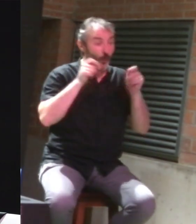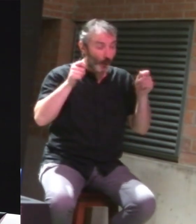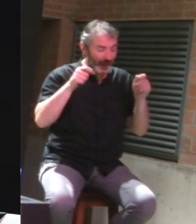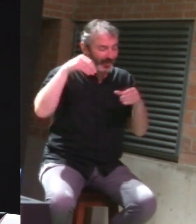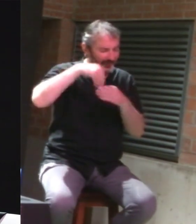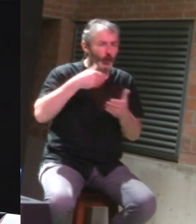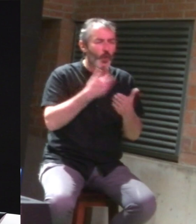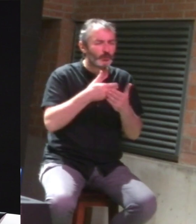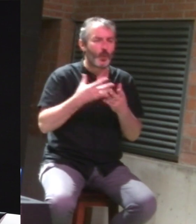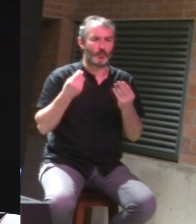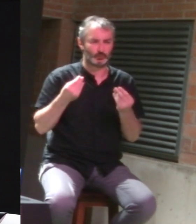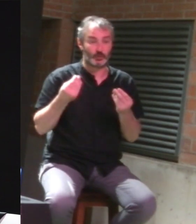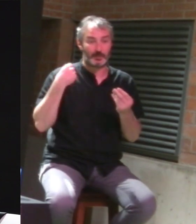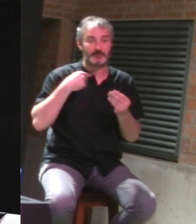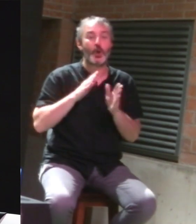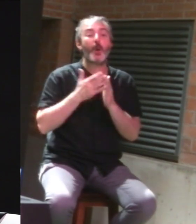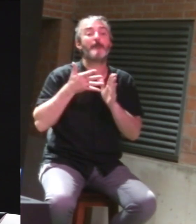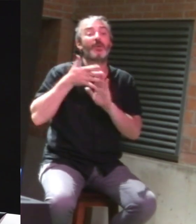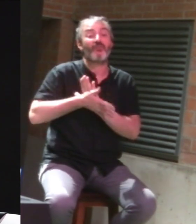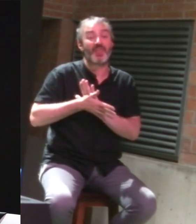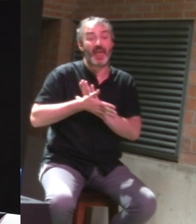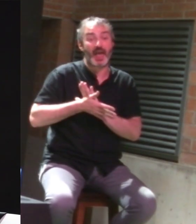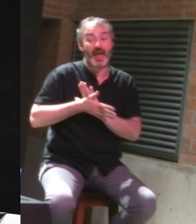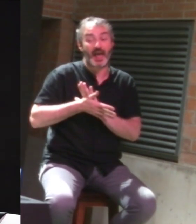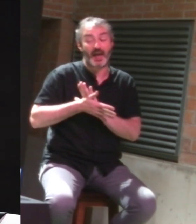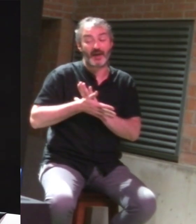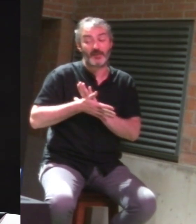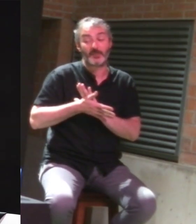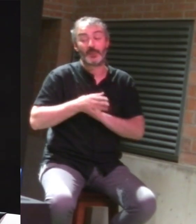molta documentació a dintre d'aquesta biografia meva